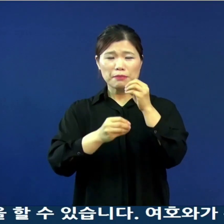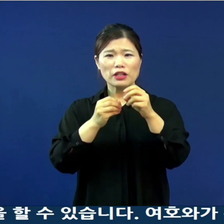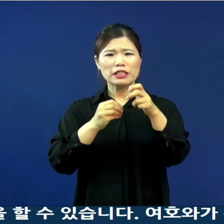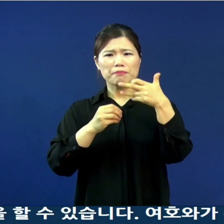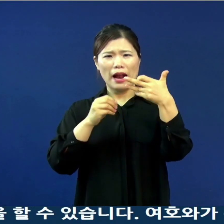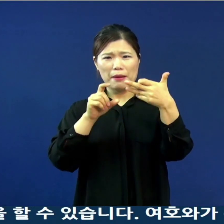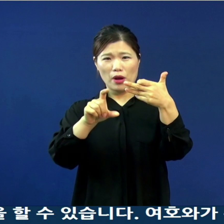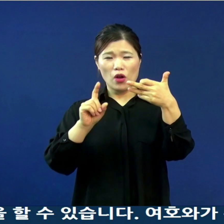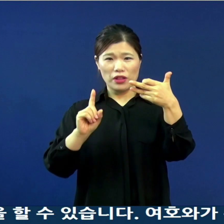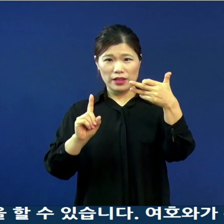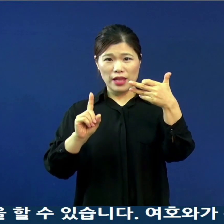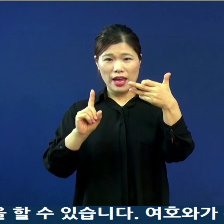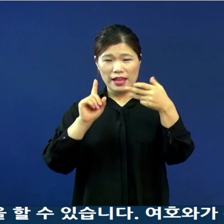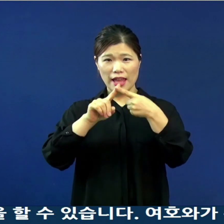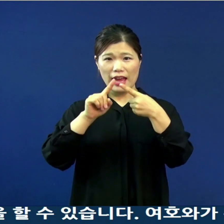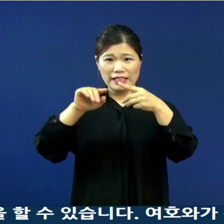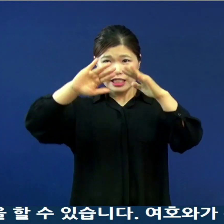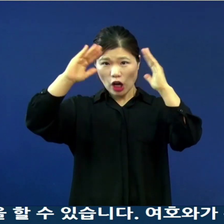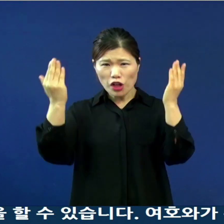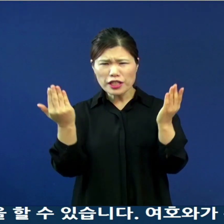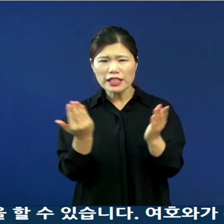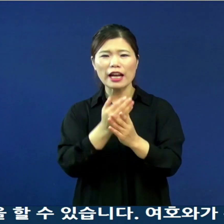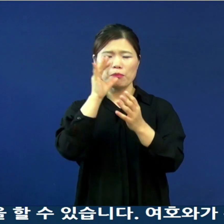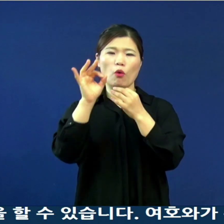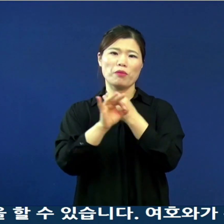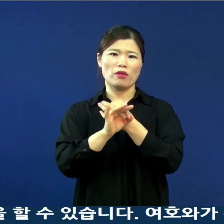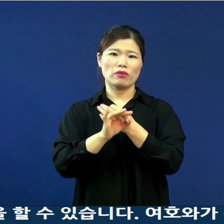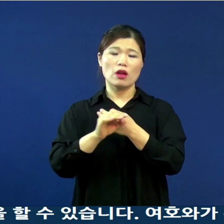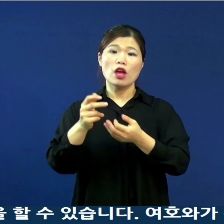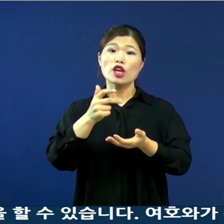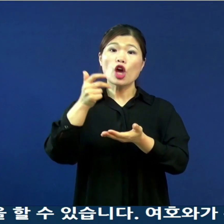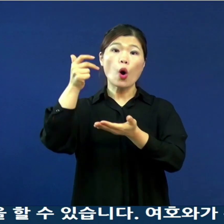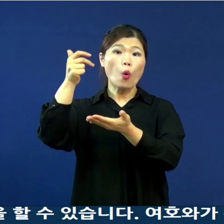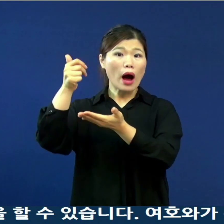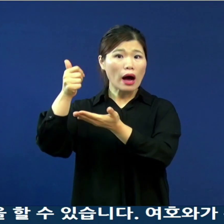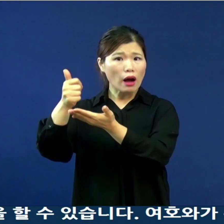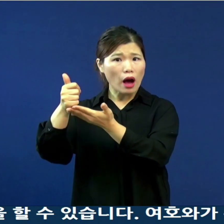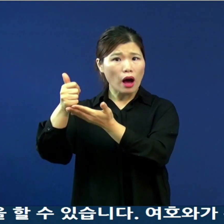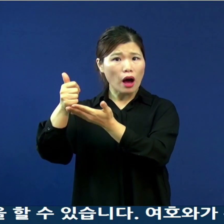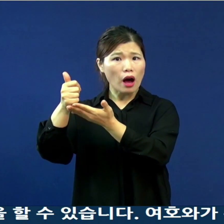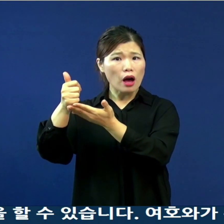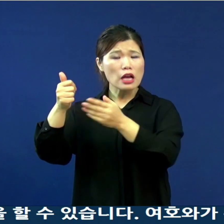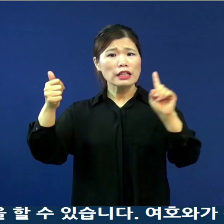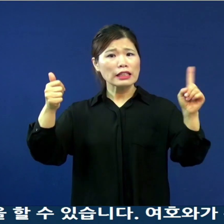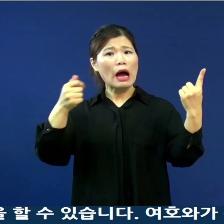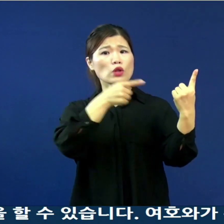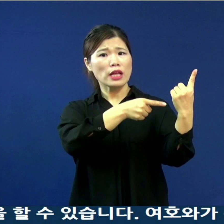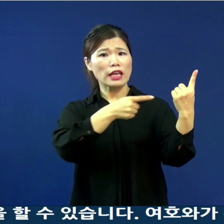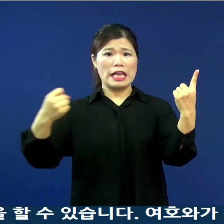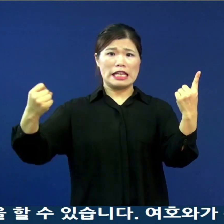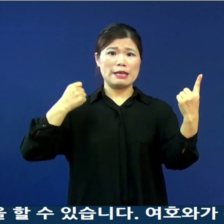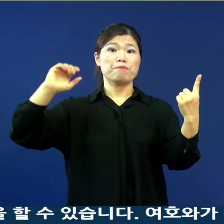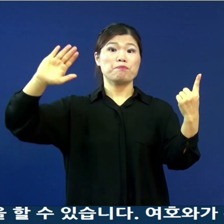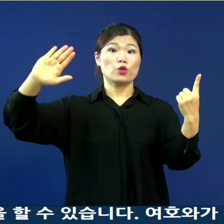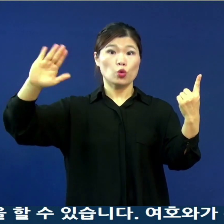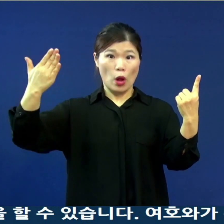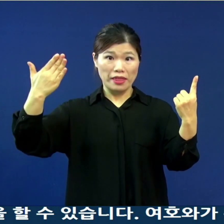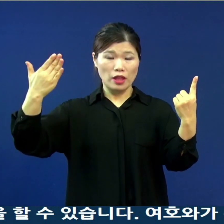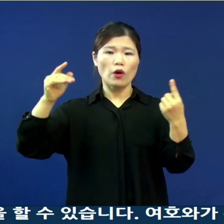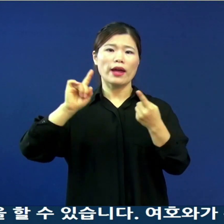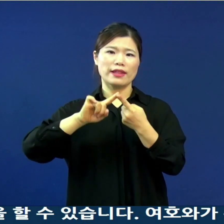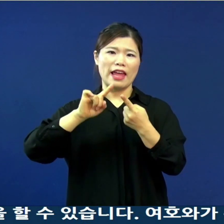전체에서 여호와가 어떻게 다윗에게 힘이 되었는지를 설명해